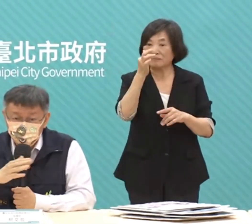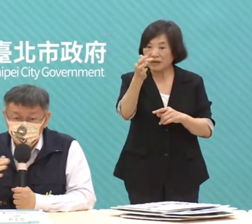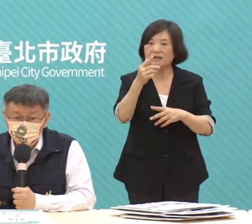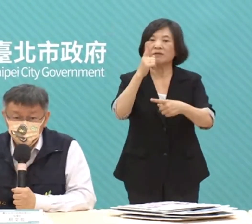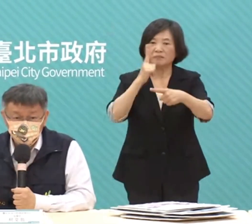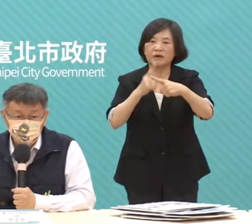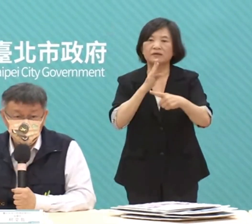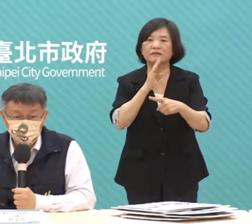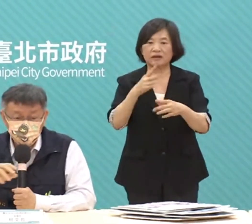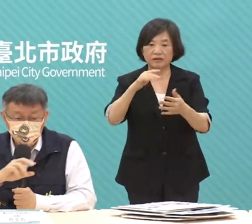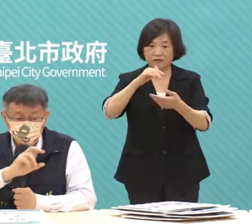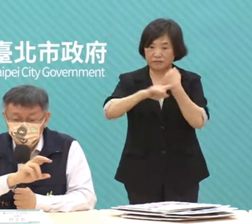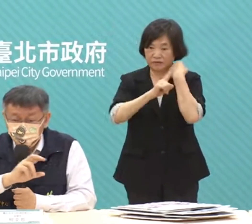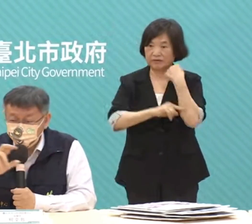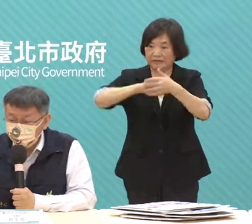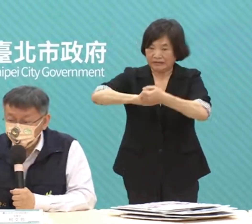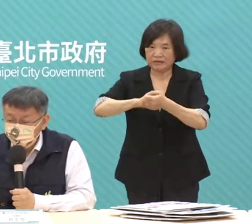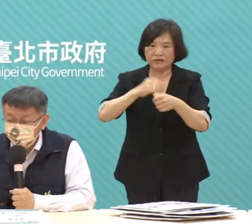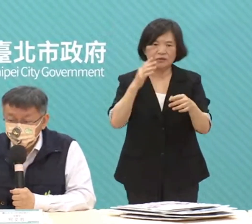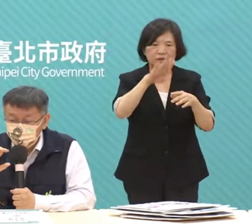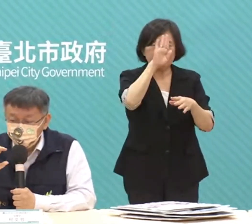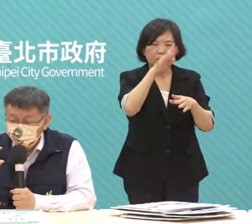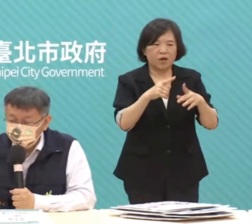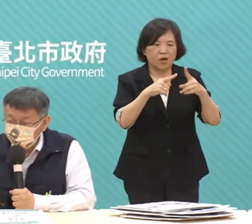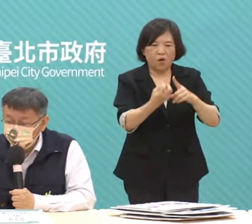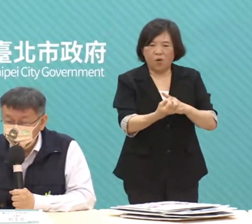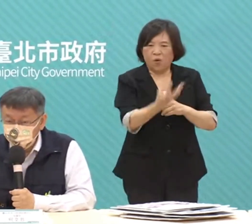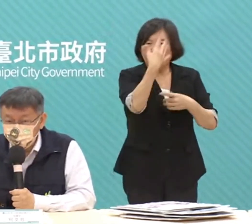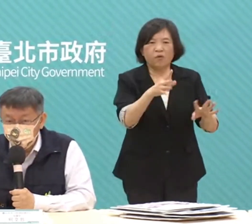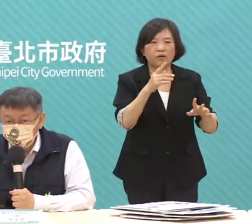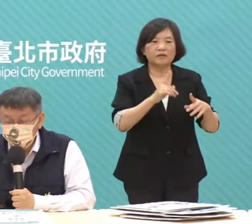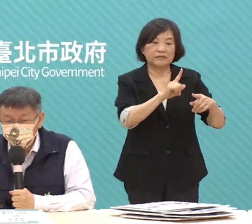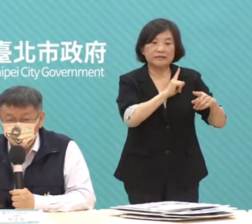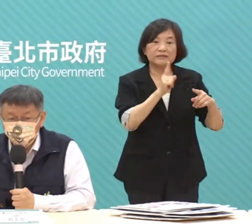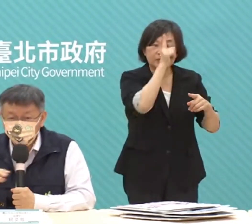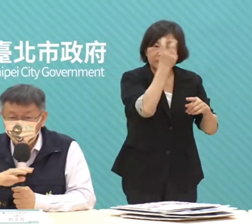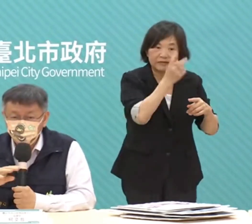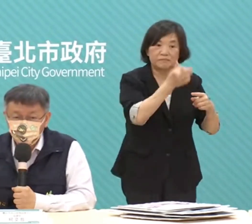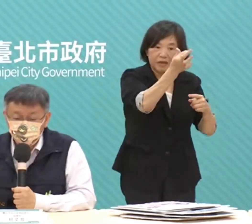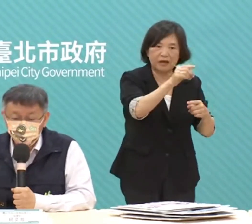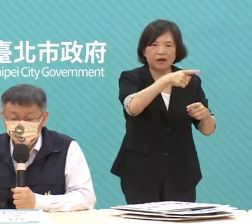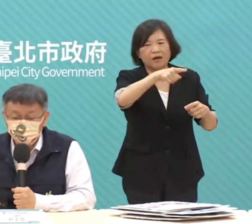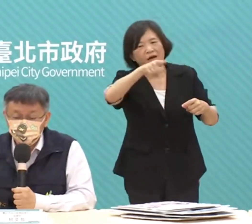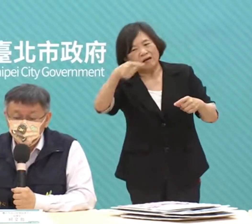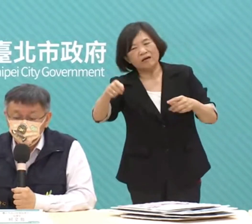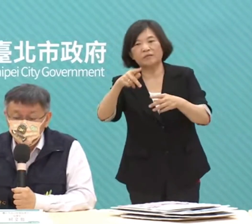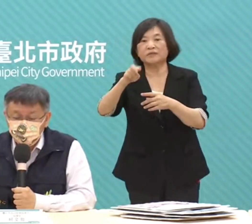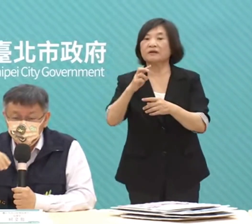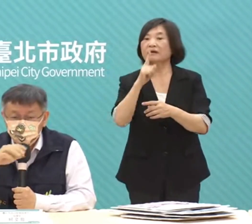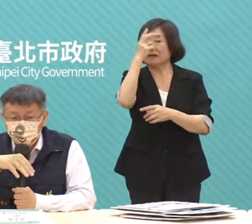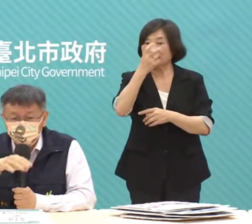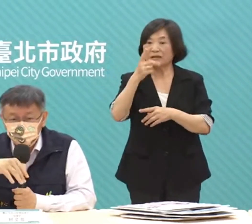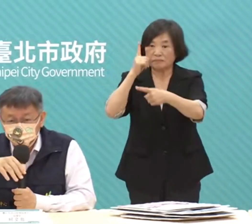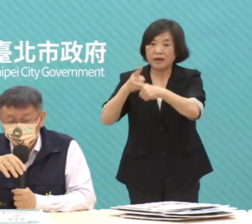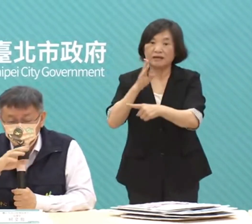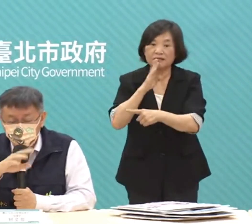是病人太多了，所以从快筛阳到 PCR 法律被认证，有时候拖超过4天。